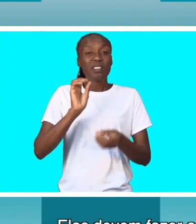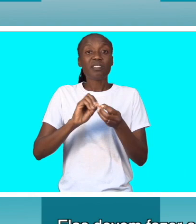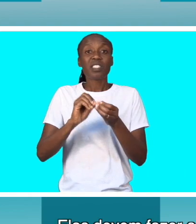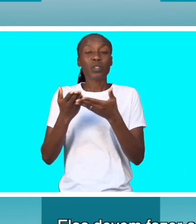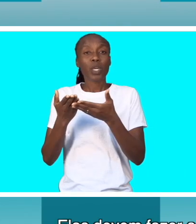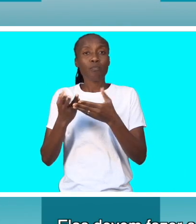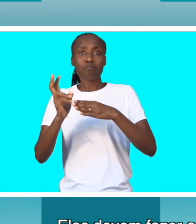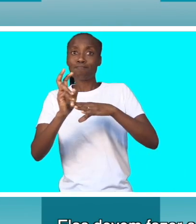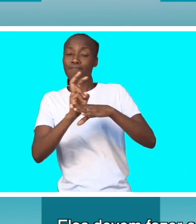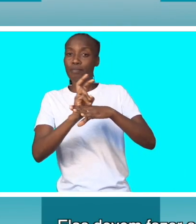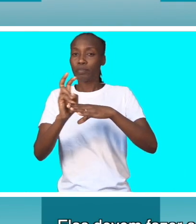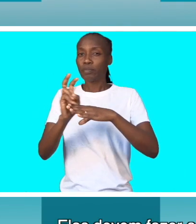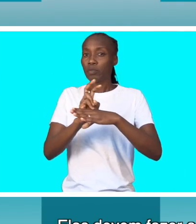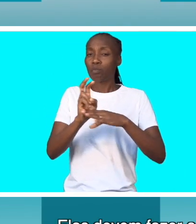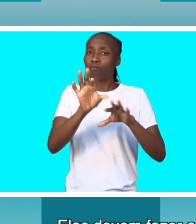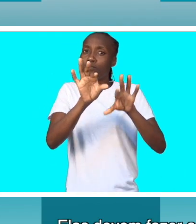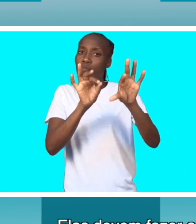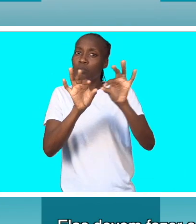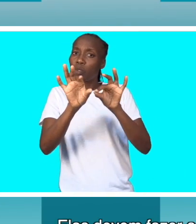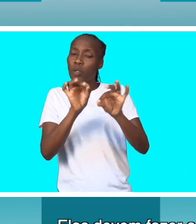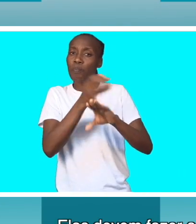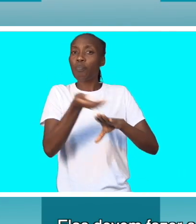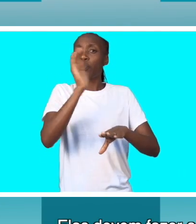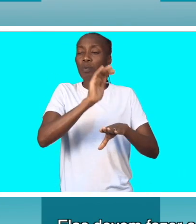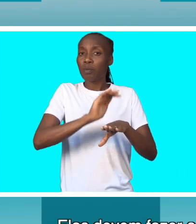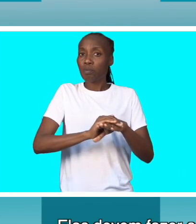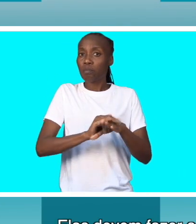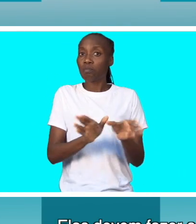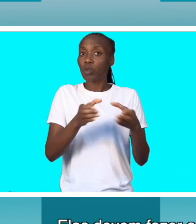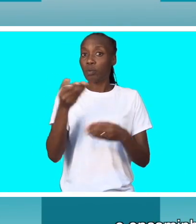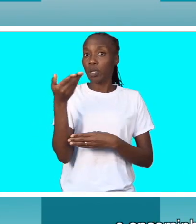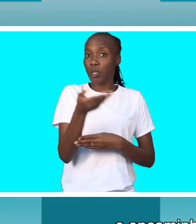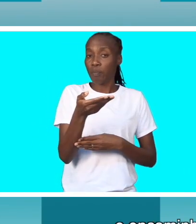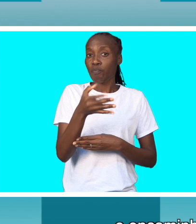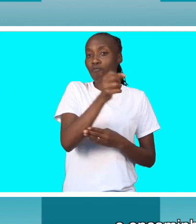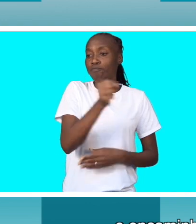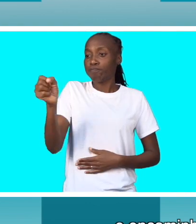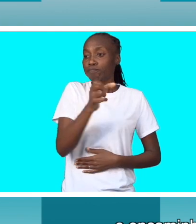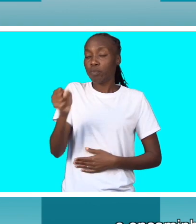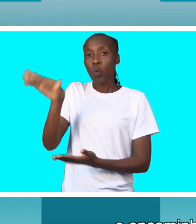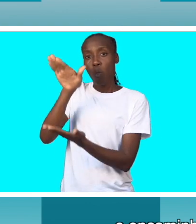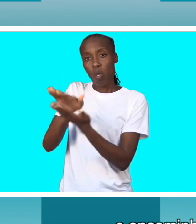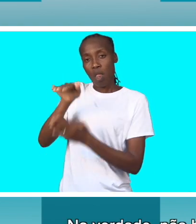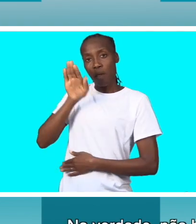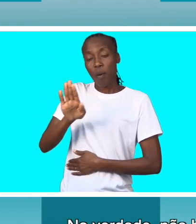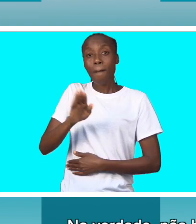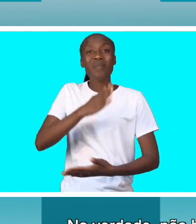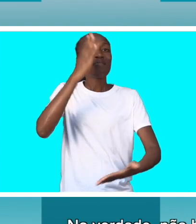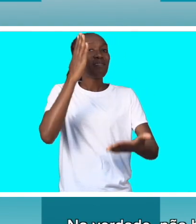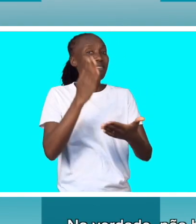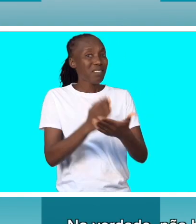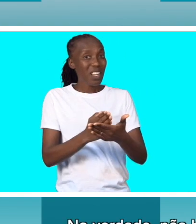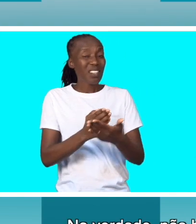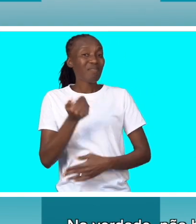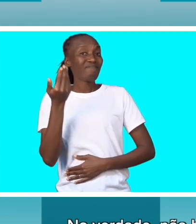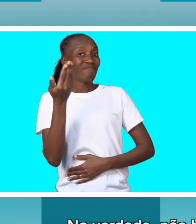o acompanhamento e identificação daquilo que são os talentos que têm daqui, e encaminhá-los para o devido lugar. Na verdade, o que